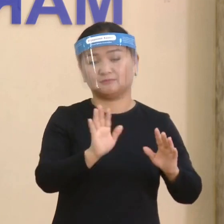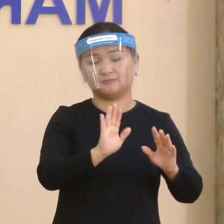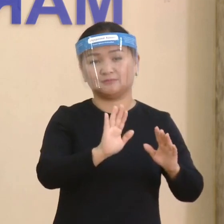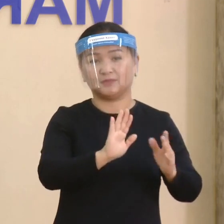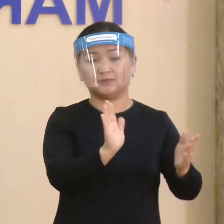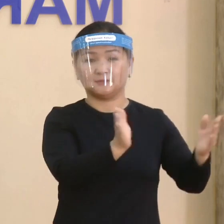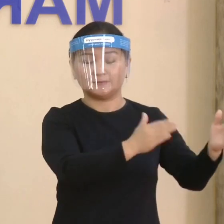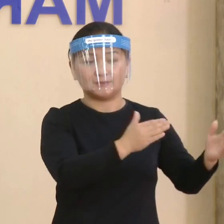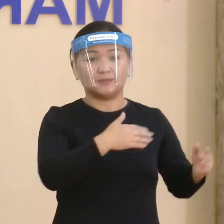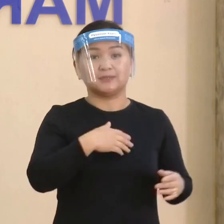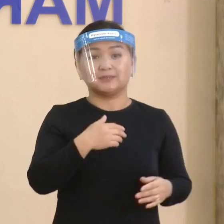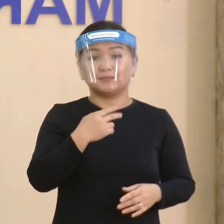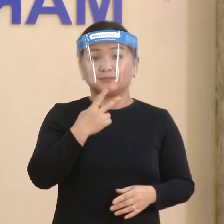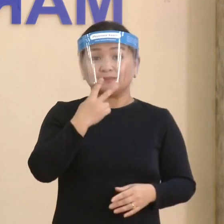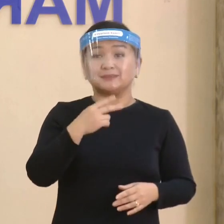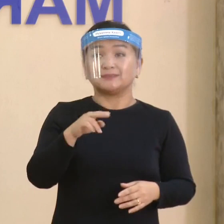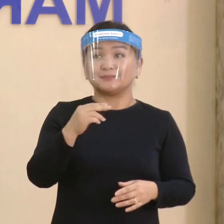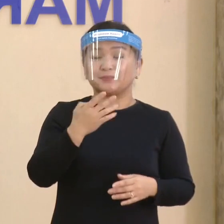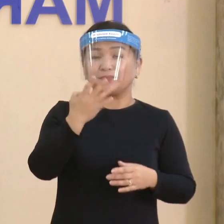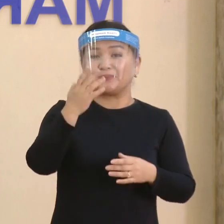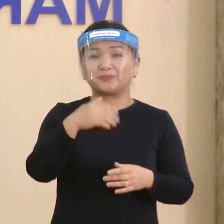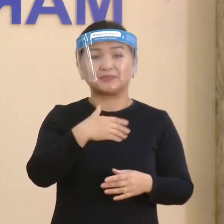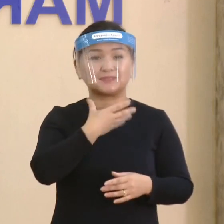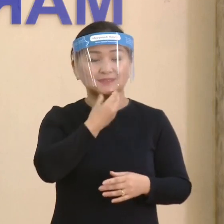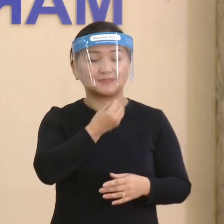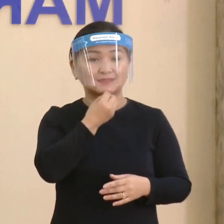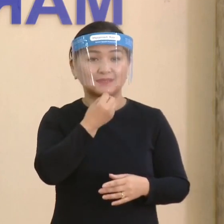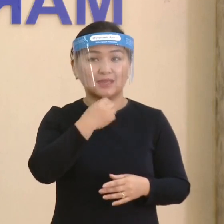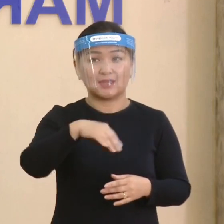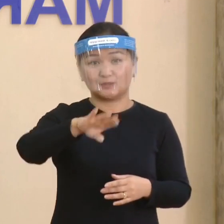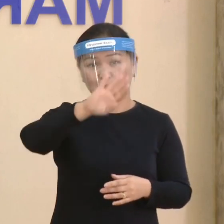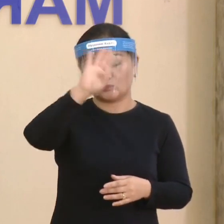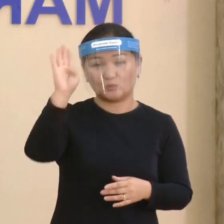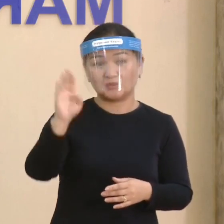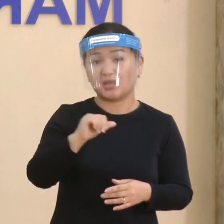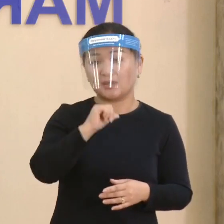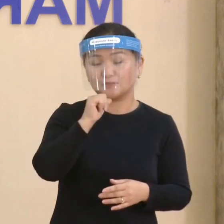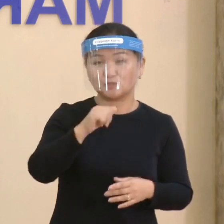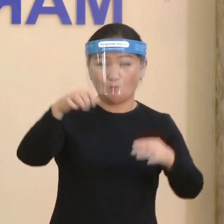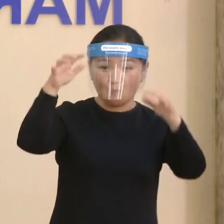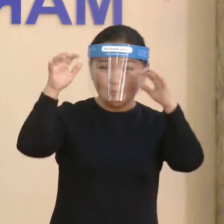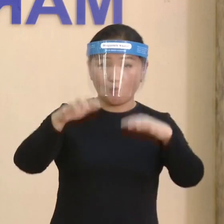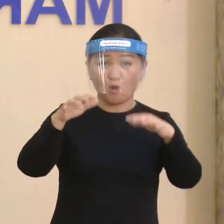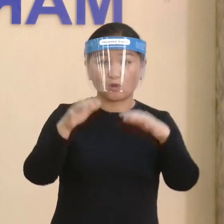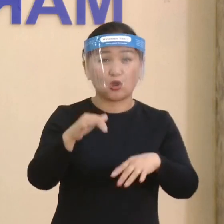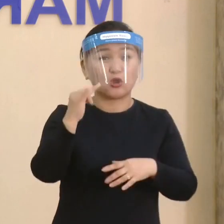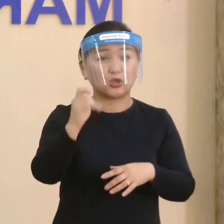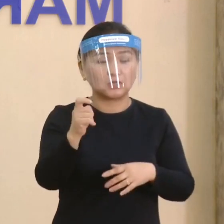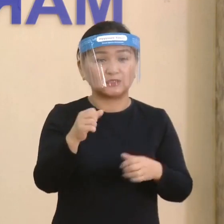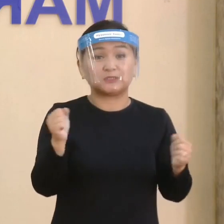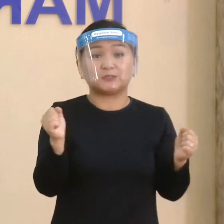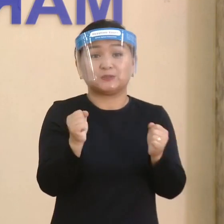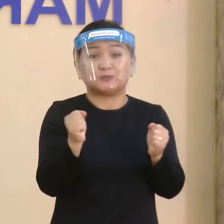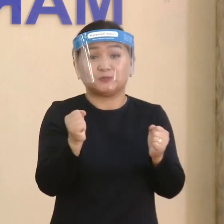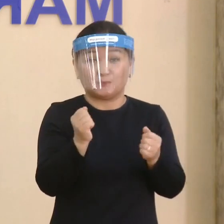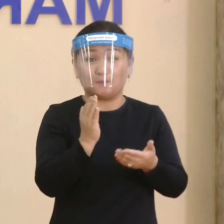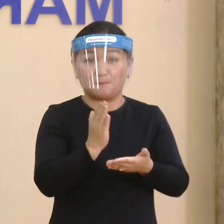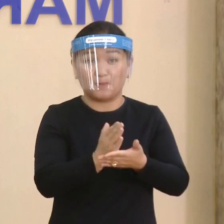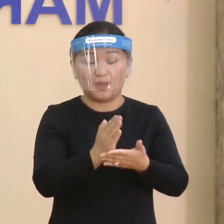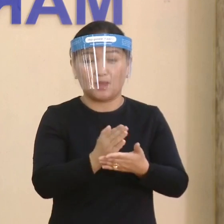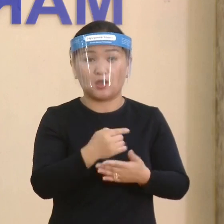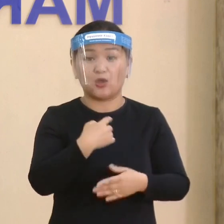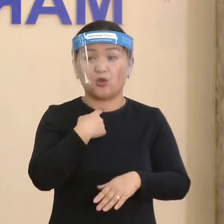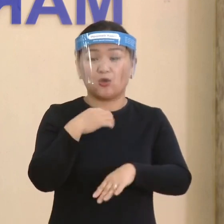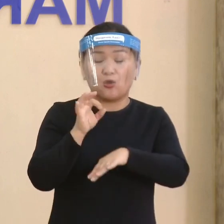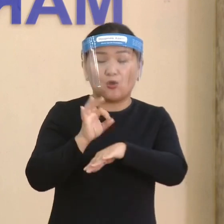эргэж одоо бас цаг агаар бол тийм налгар тайван биш хур бороотой сэрүүн болж ирж байна. Бас саний